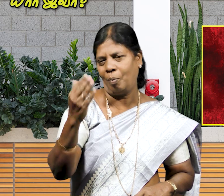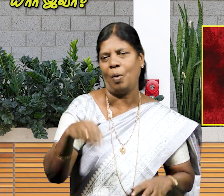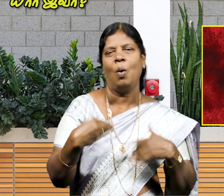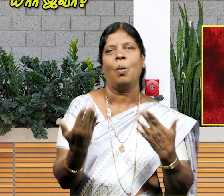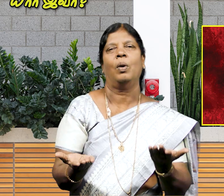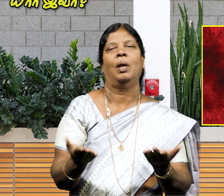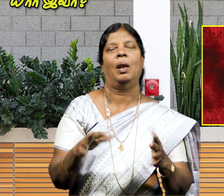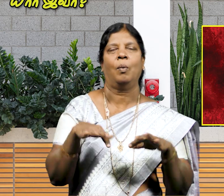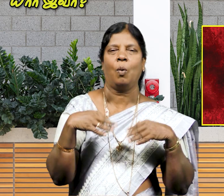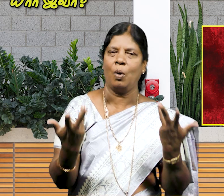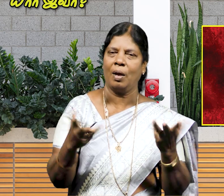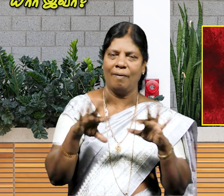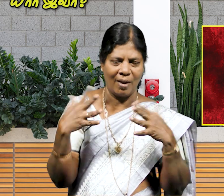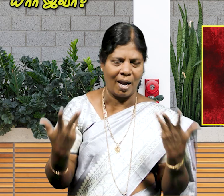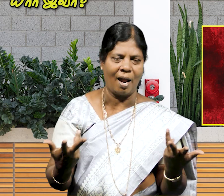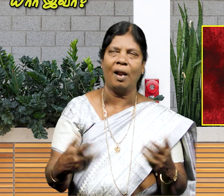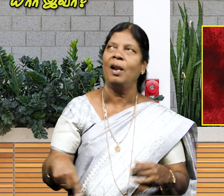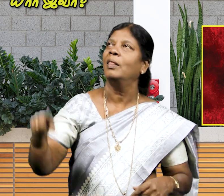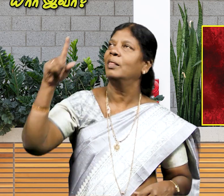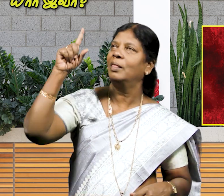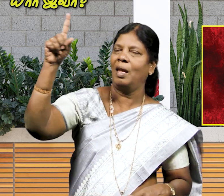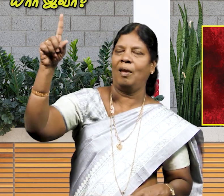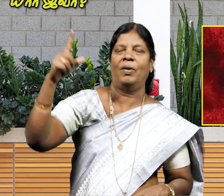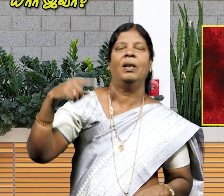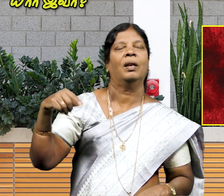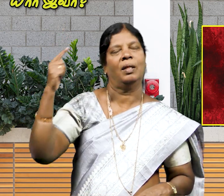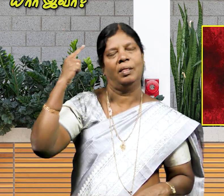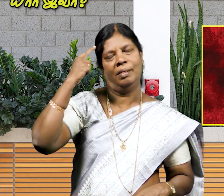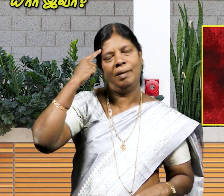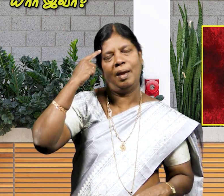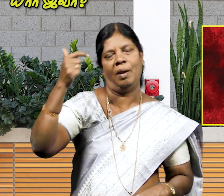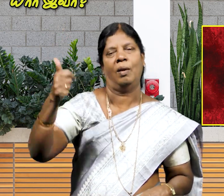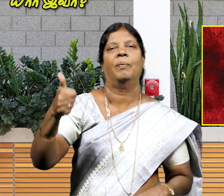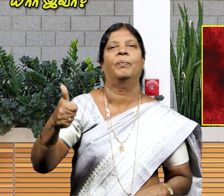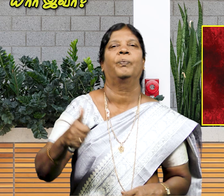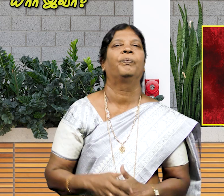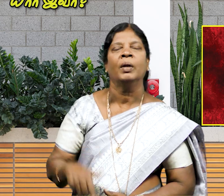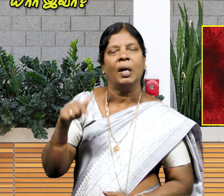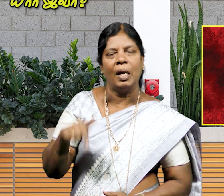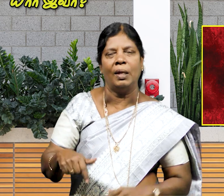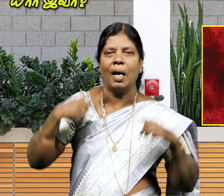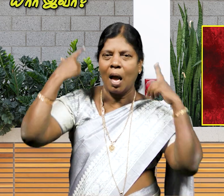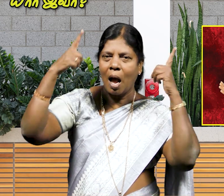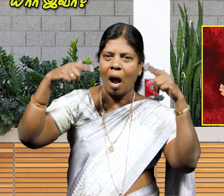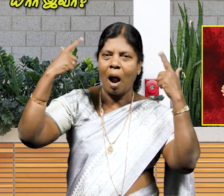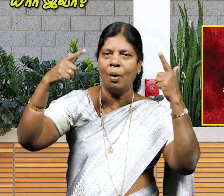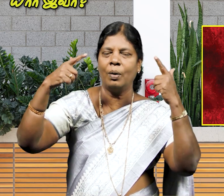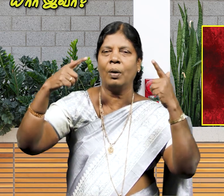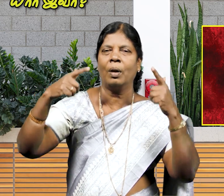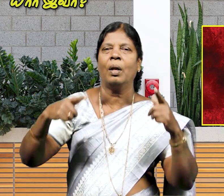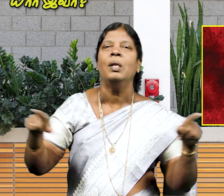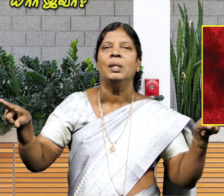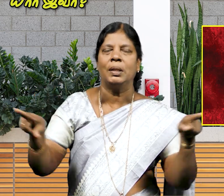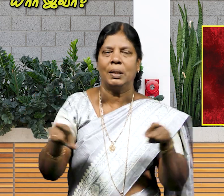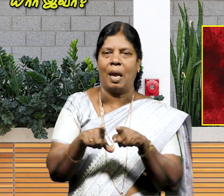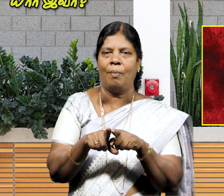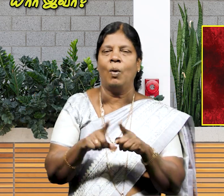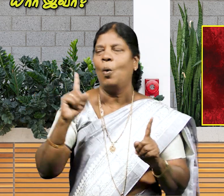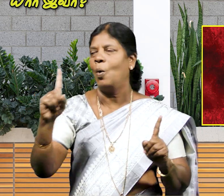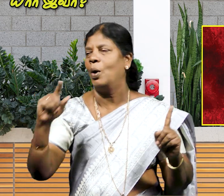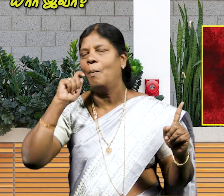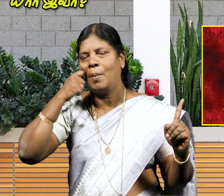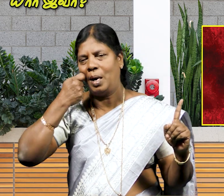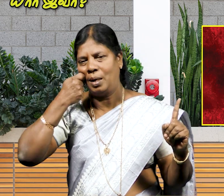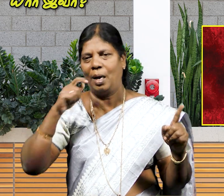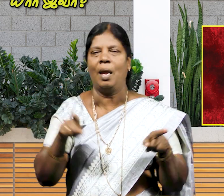மதிக்காவிட்டாலும் நமது விலை என்னது என்பது அவருக்கு நன்றாய் தெரியும். இந்த ஆட்டோடு உருவகப்படுத்தி